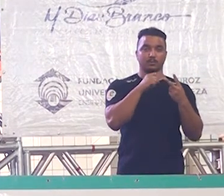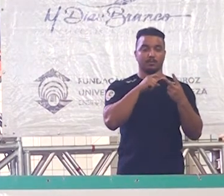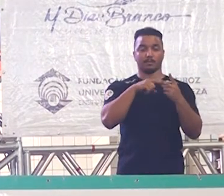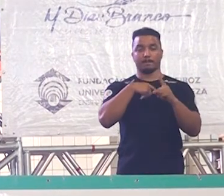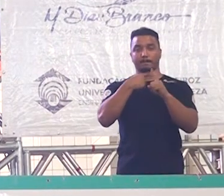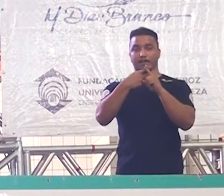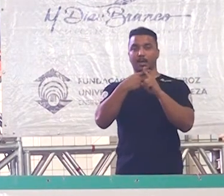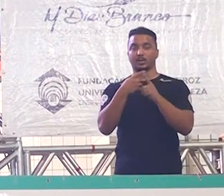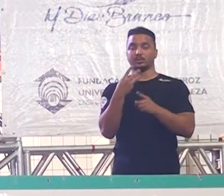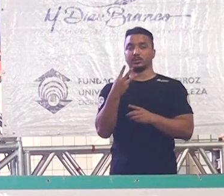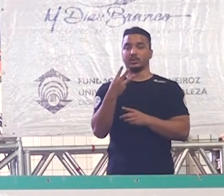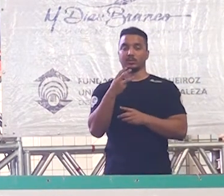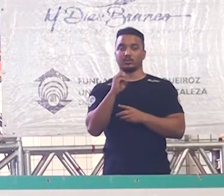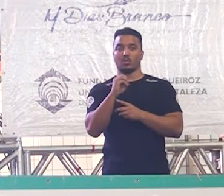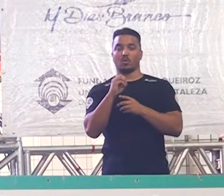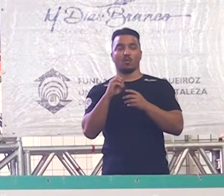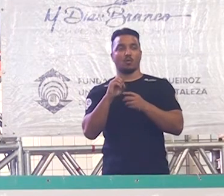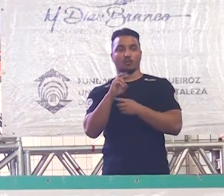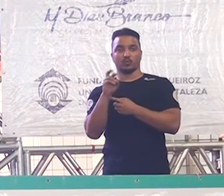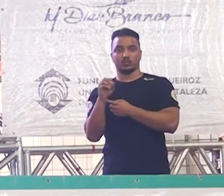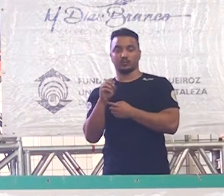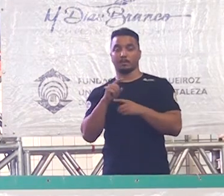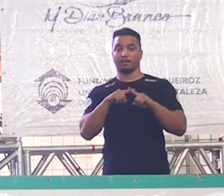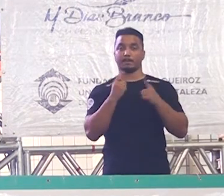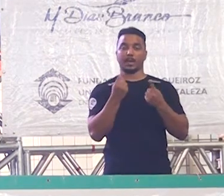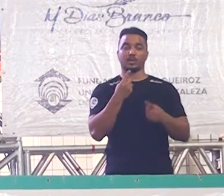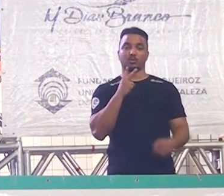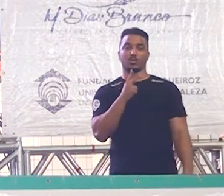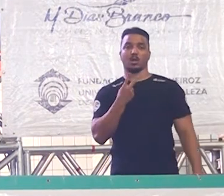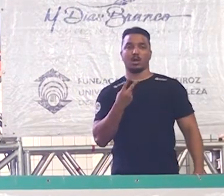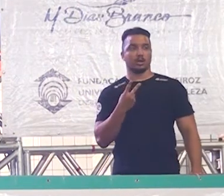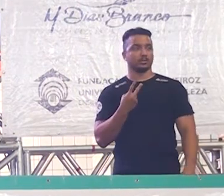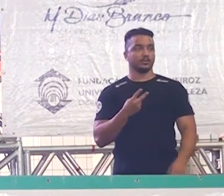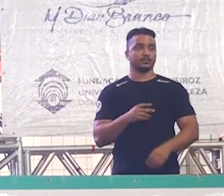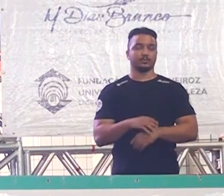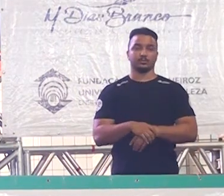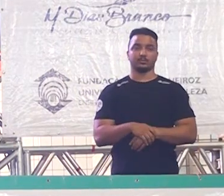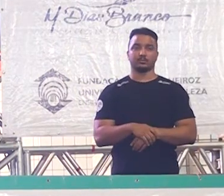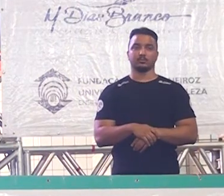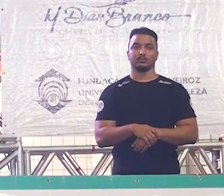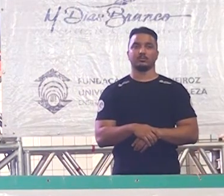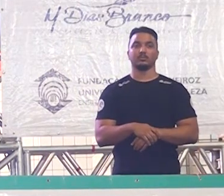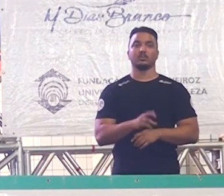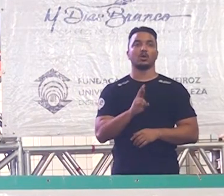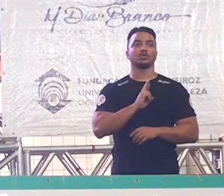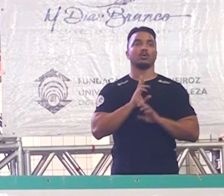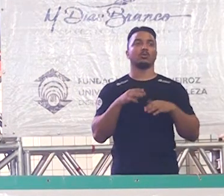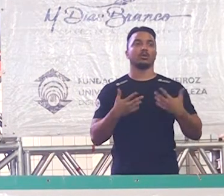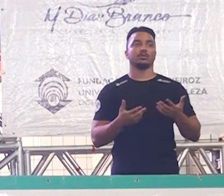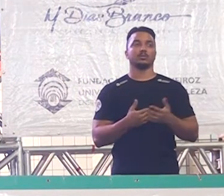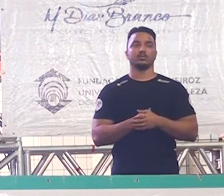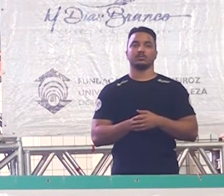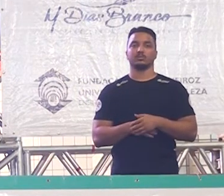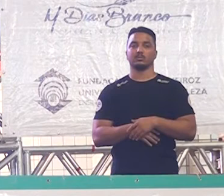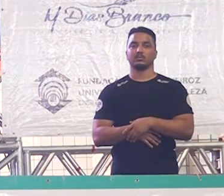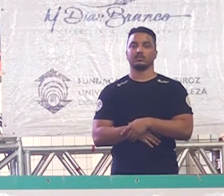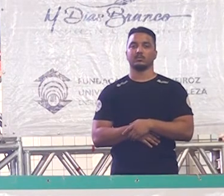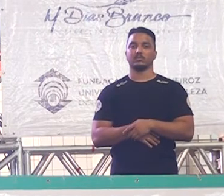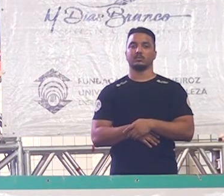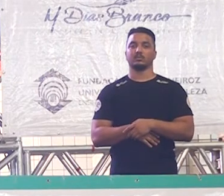mais 3 ovos, mais R$2. Qual é o resultado dessa conta?